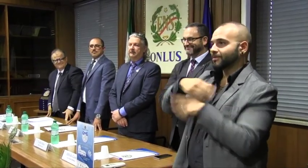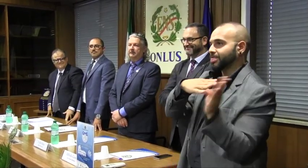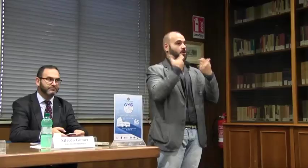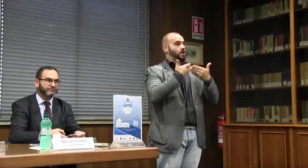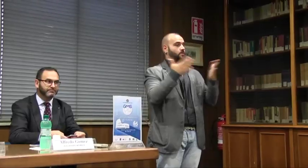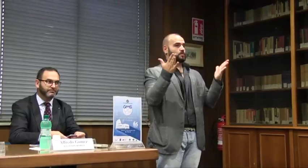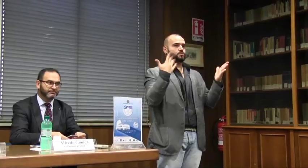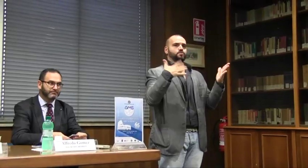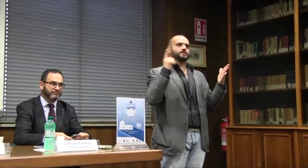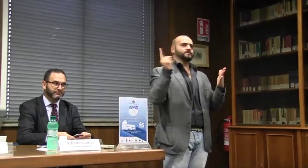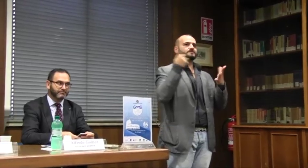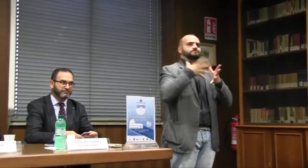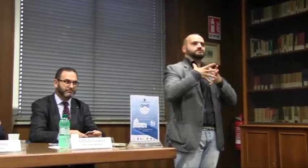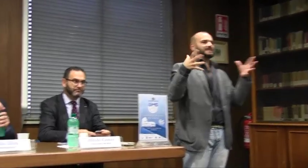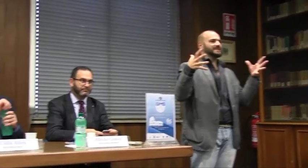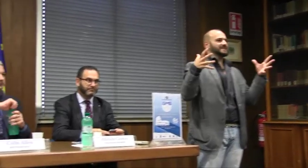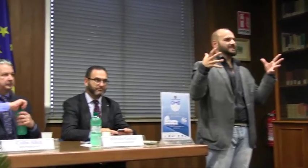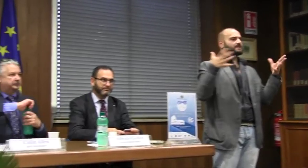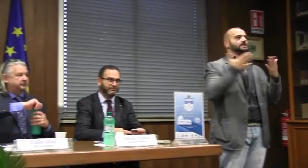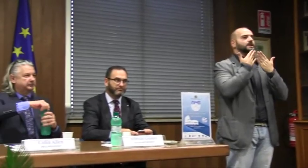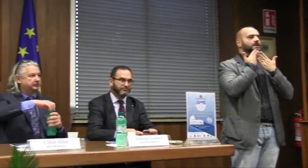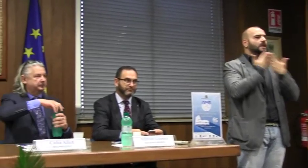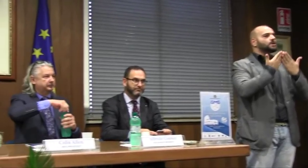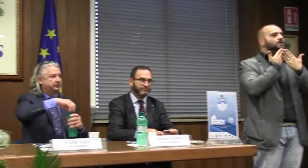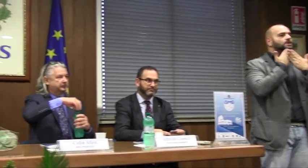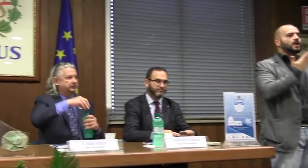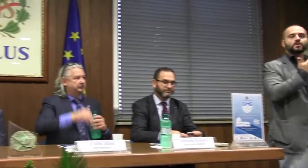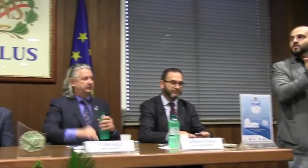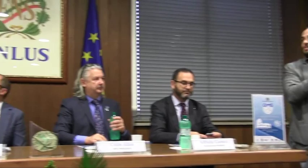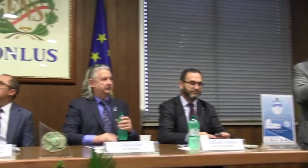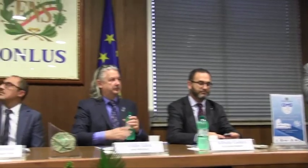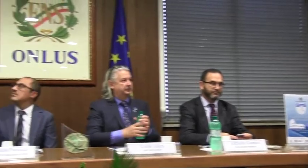Ancora se partiamo fondazione